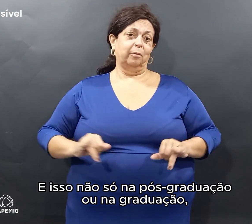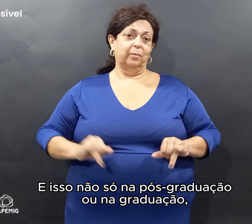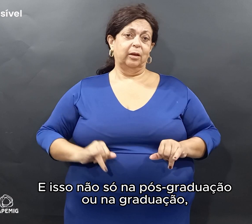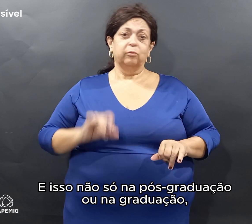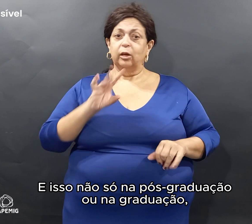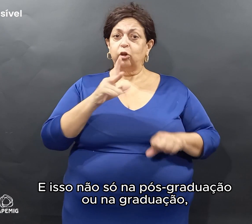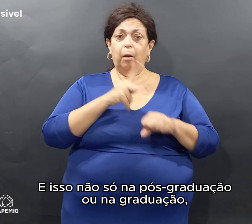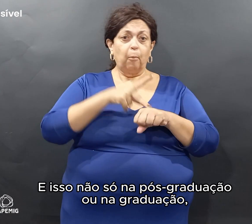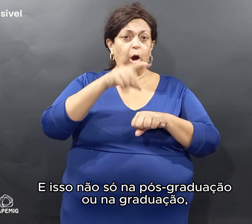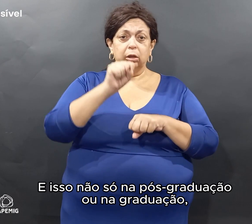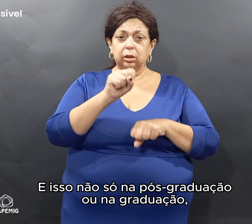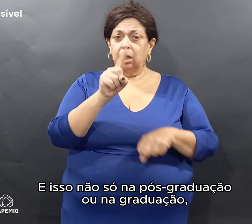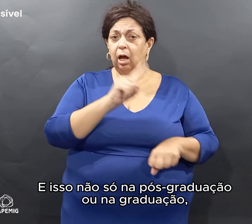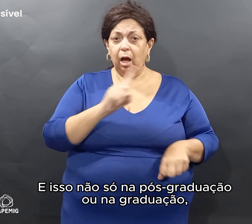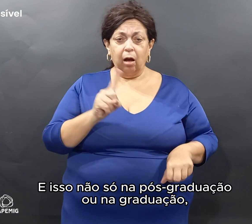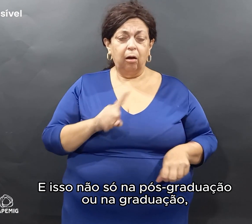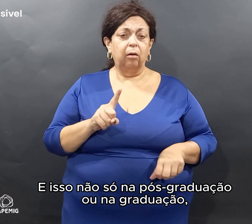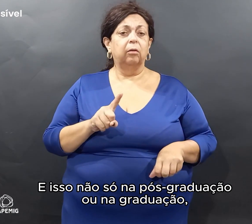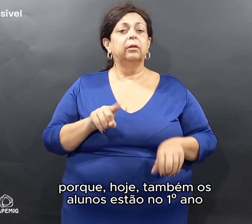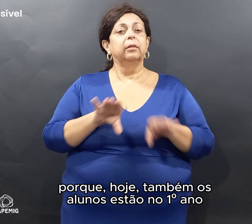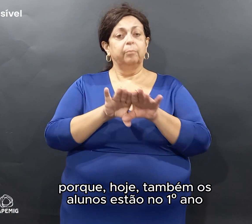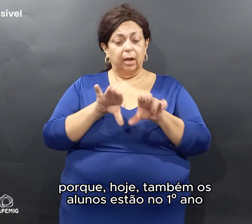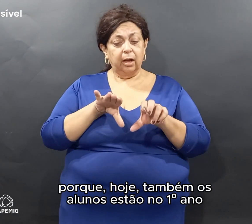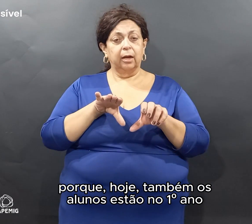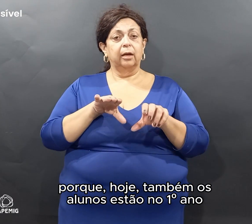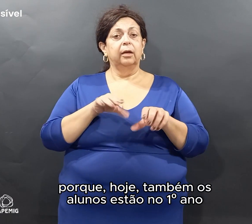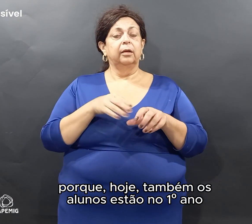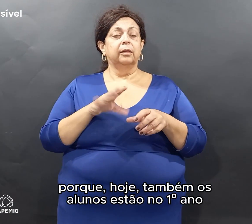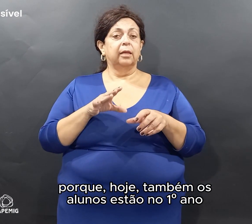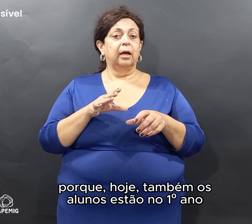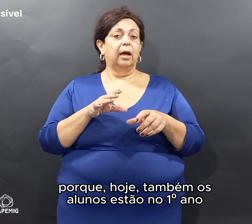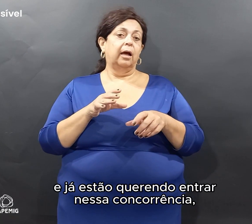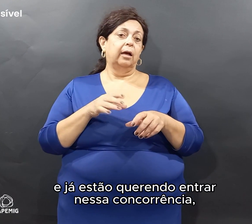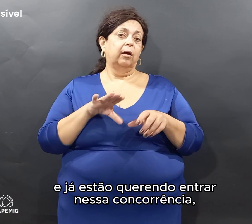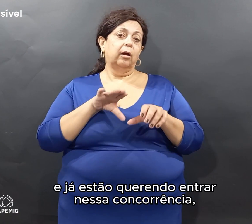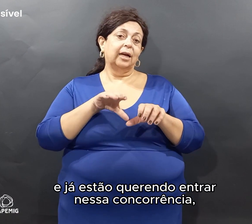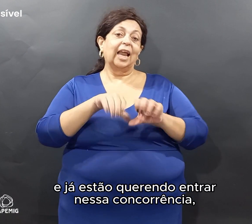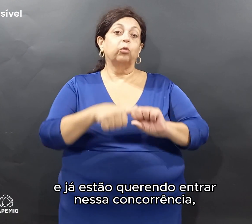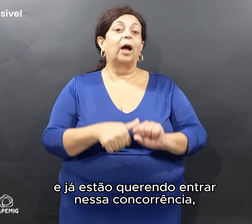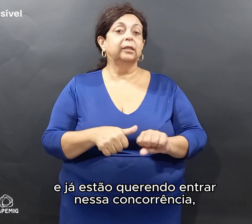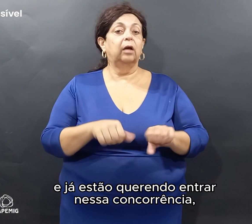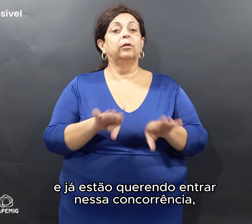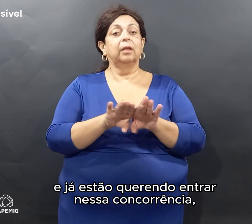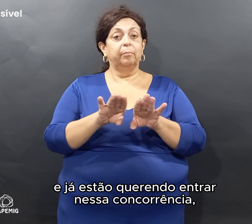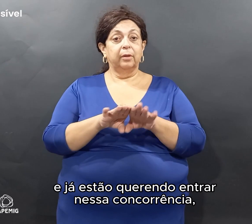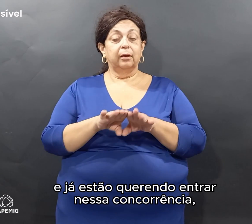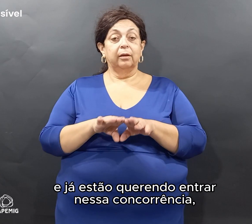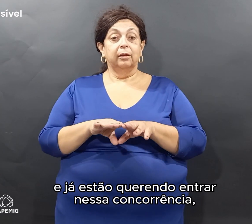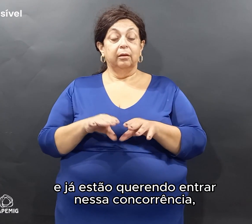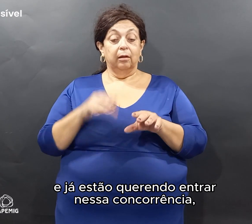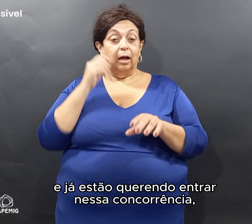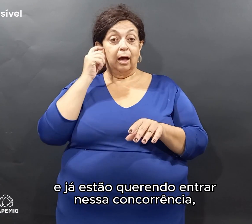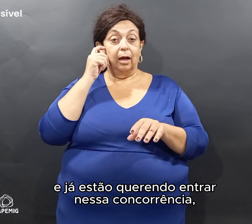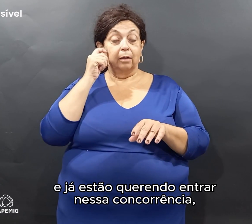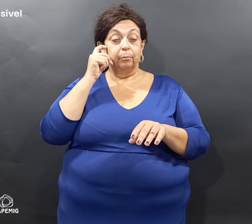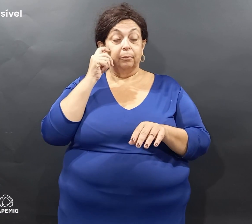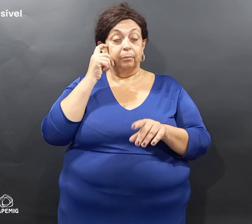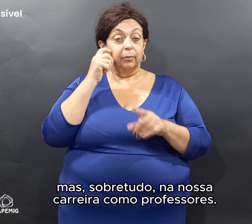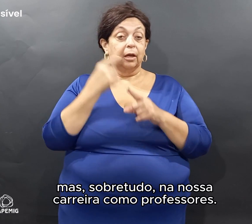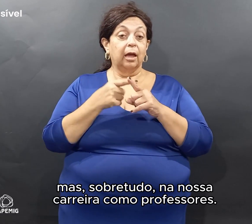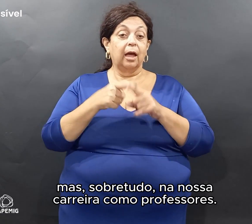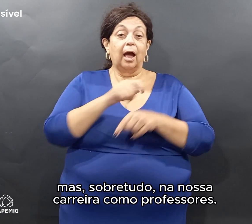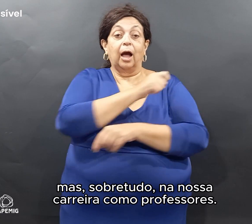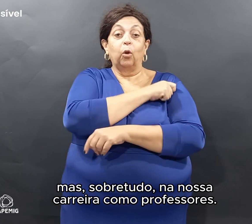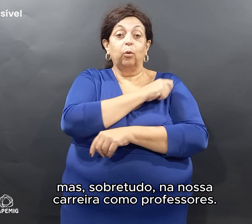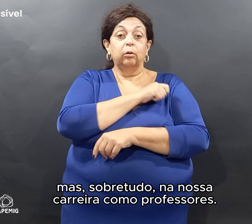na pós-graduação ou na graduação, porque hoje também os alunos estão no primeiro ano e já estão querendo entrar, né, nessa concorrência,